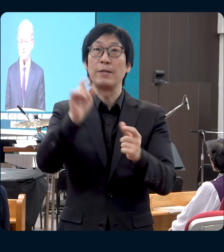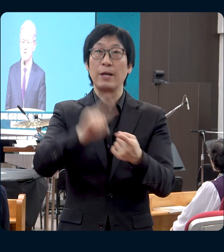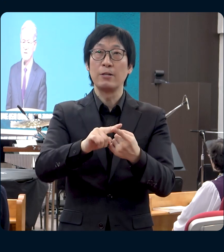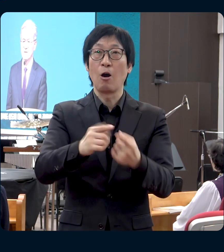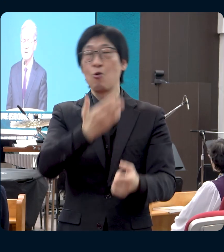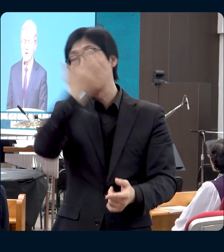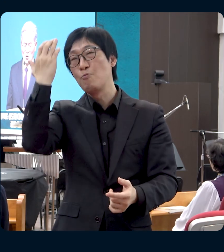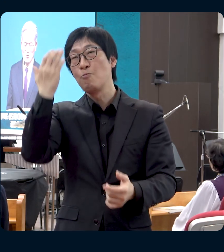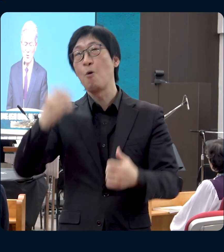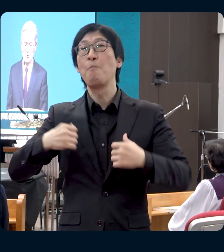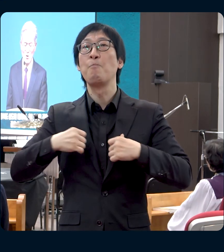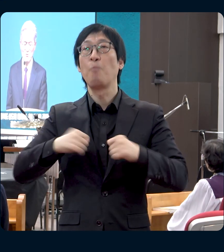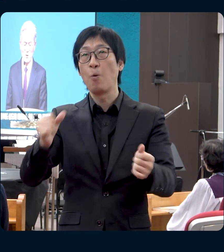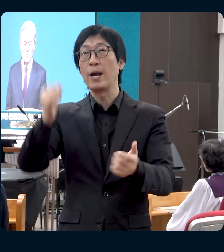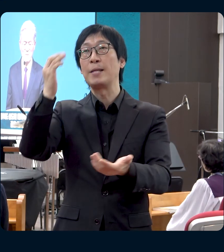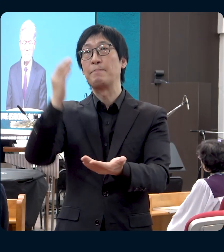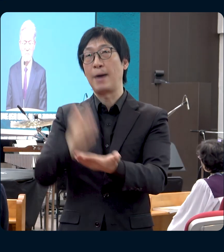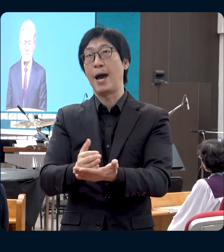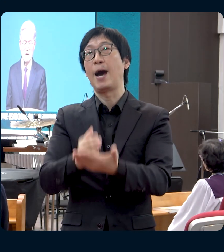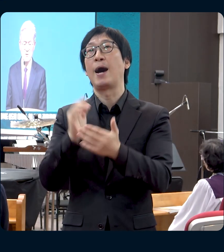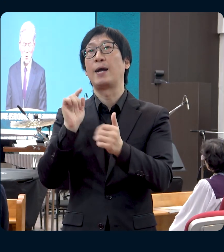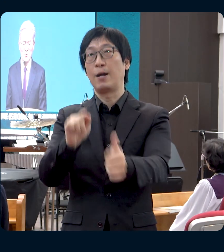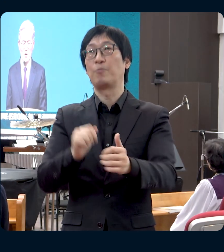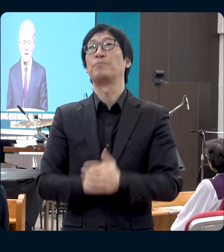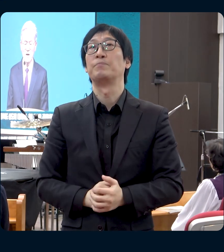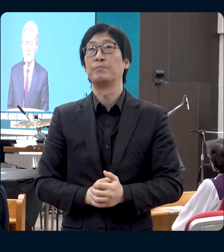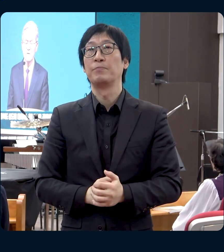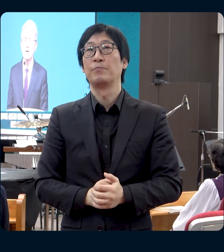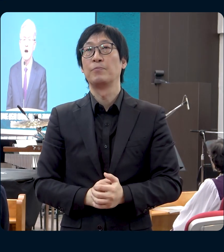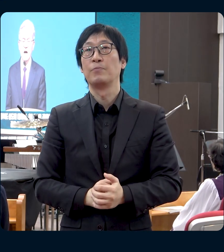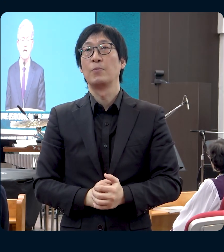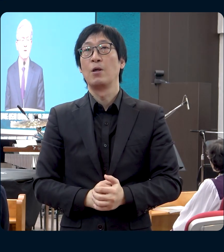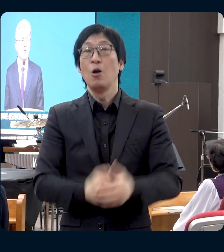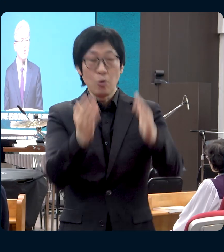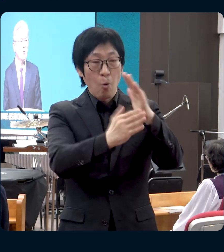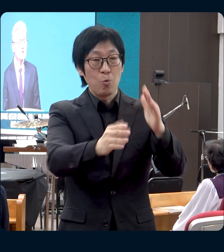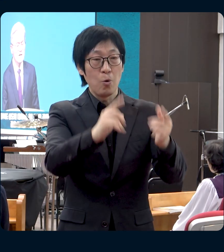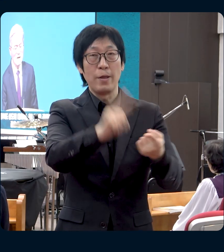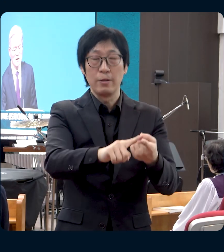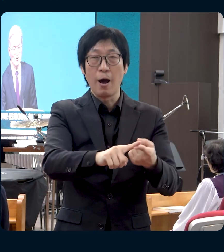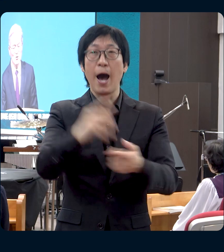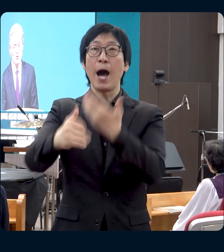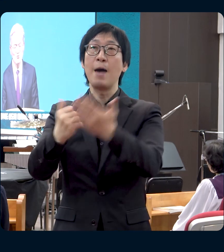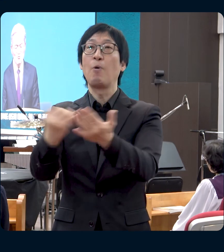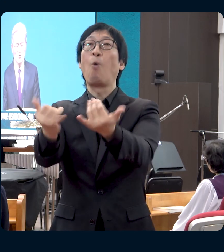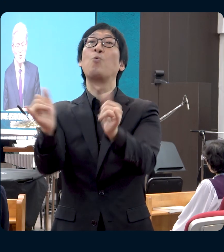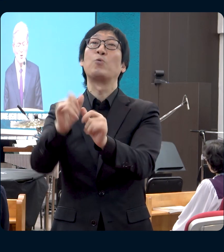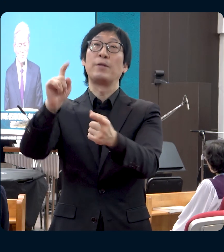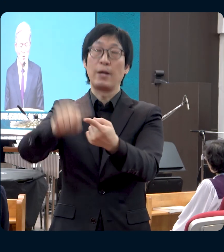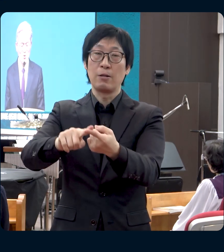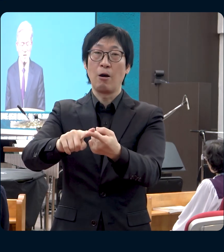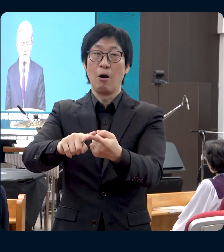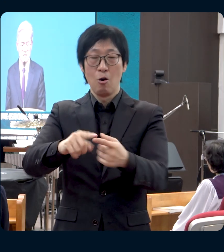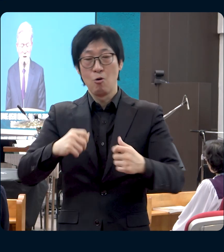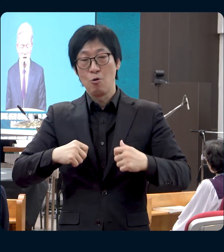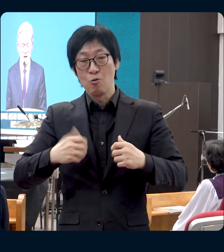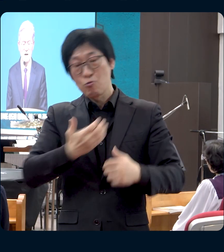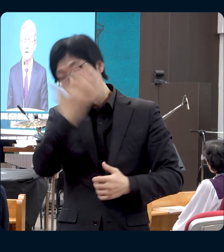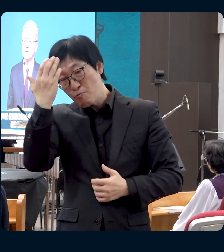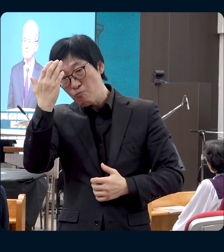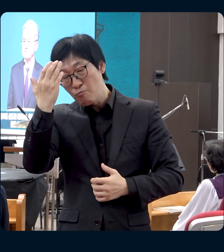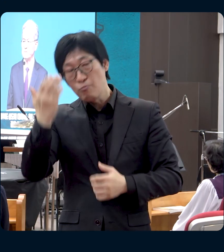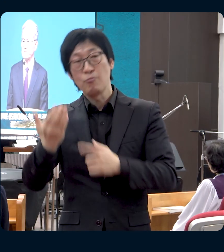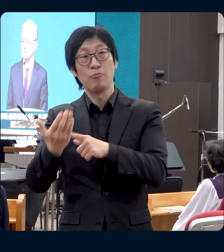하는 것입니다. 어떤 경우에도 성도에 대하여 하나님의 공동체에 대하여 꿈을 포기하지